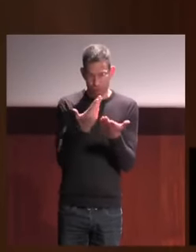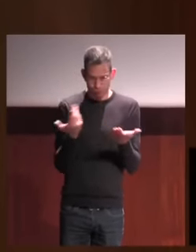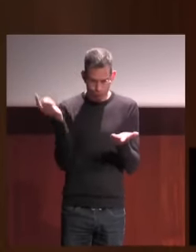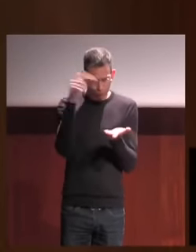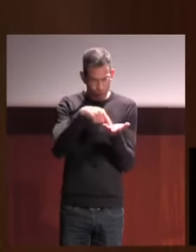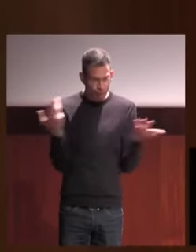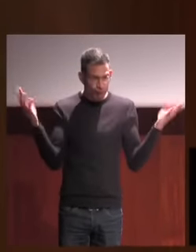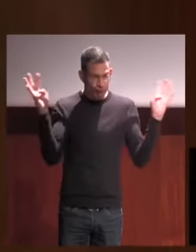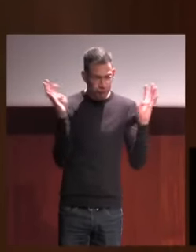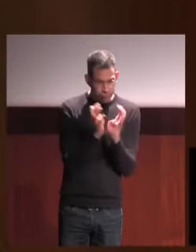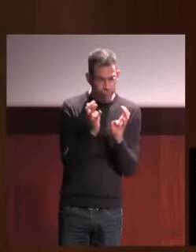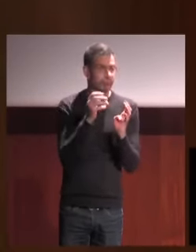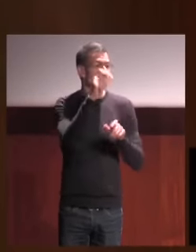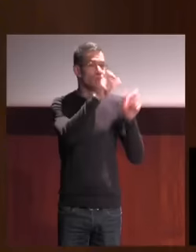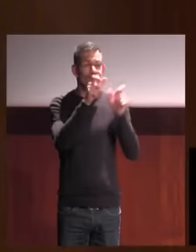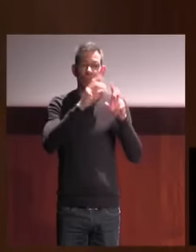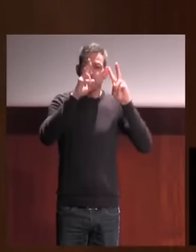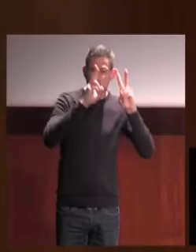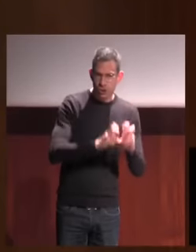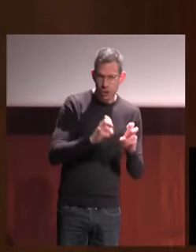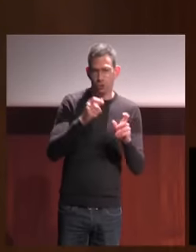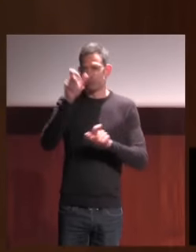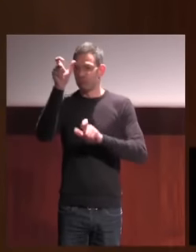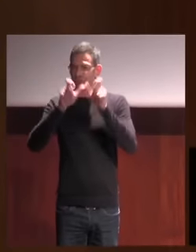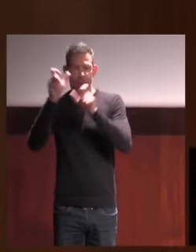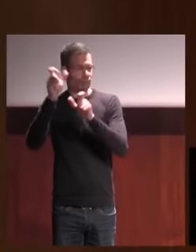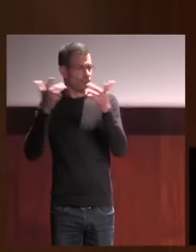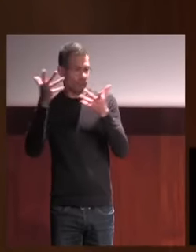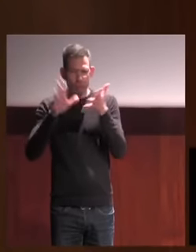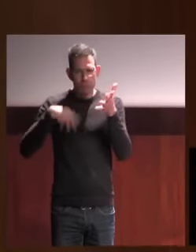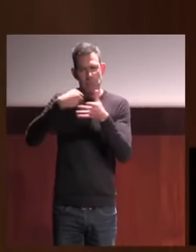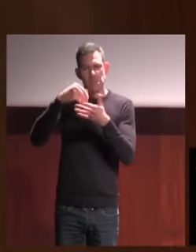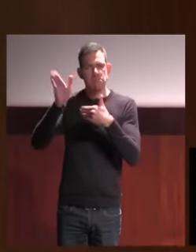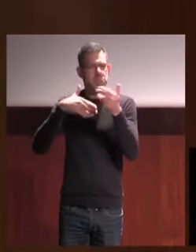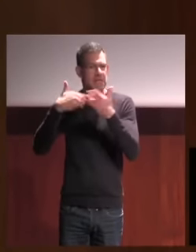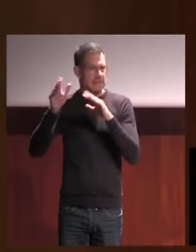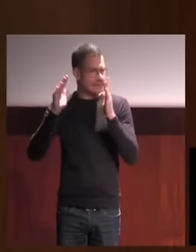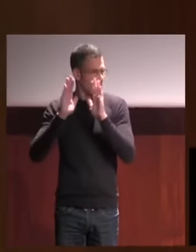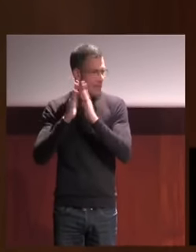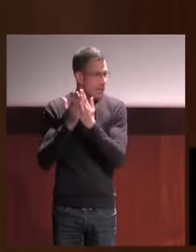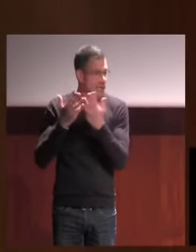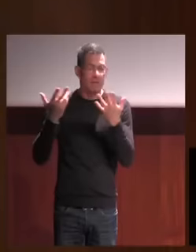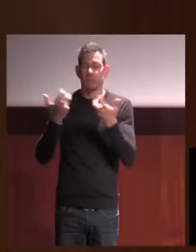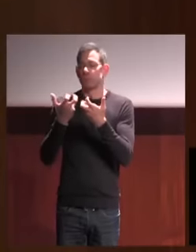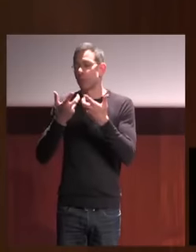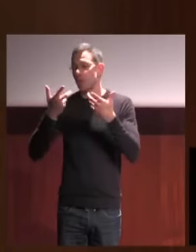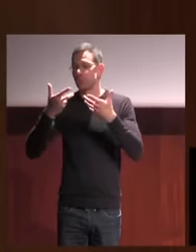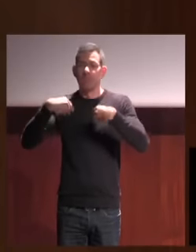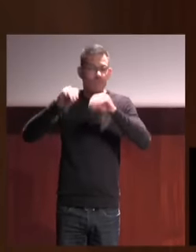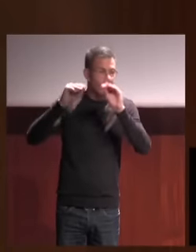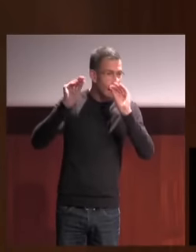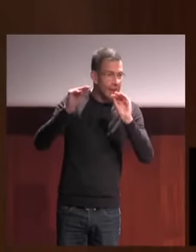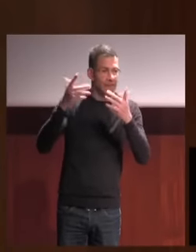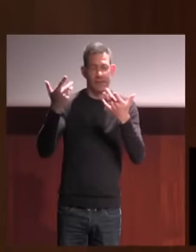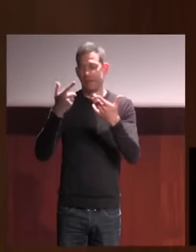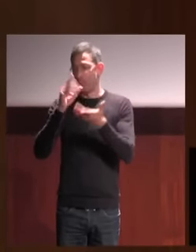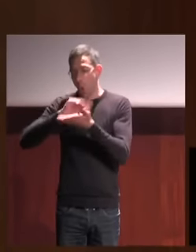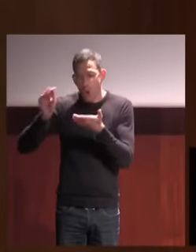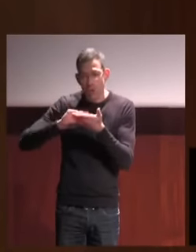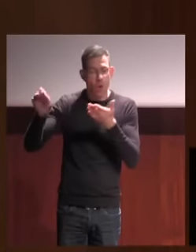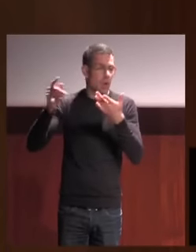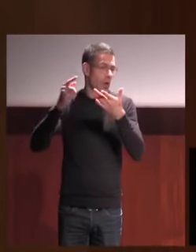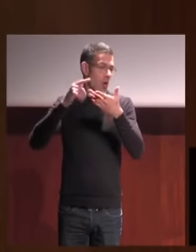entre chercheurs et acteurs contemporains de la sphère du livre, éditeurs, libraires, auteurs, autour